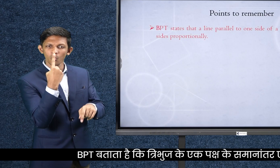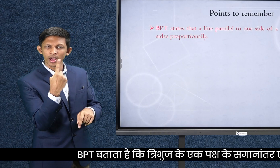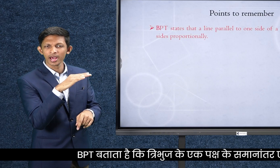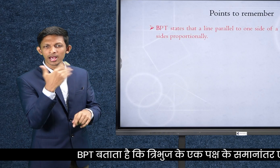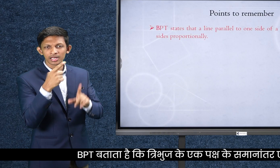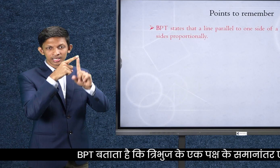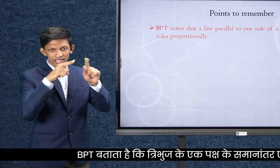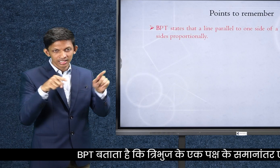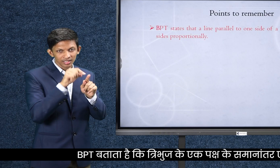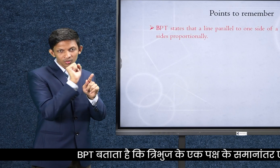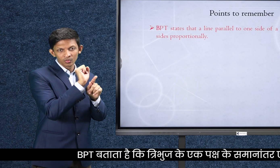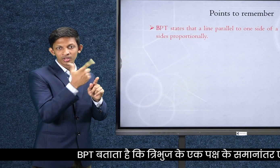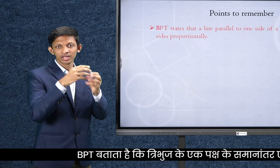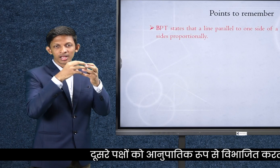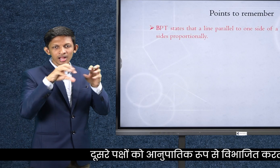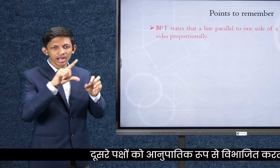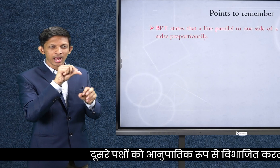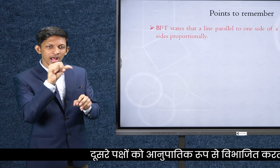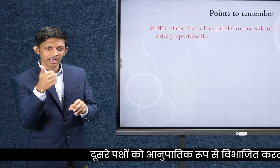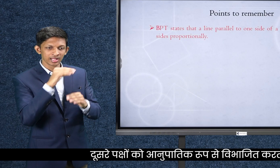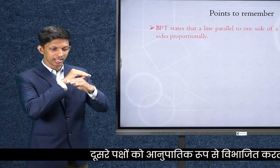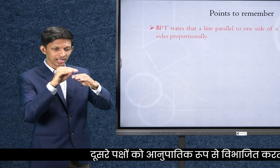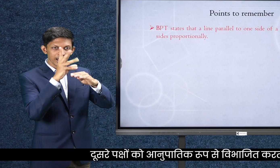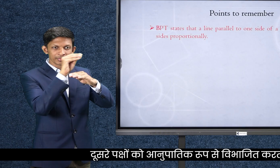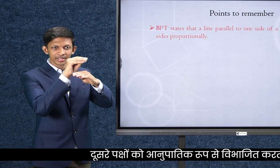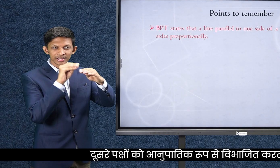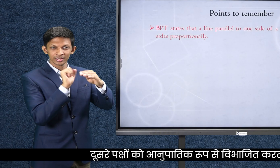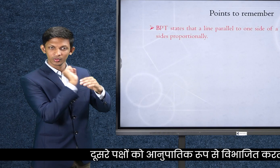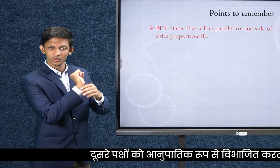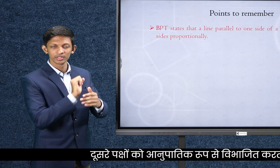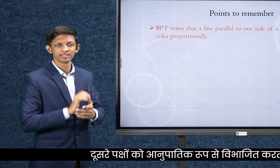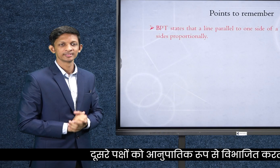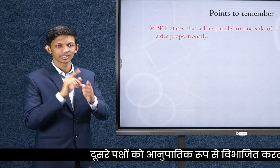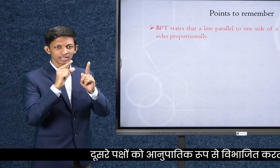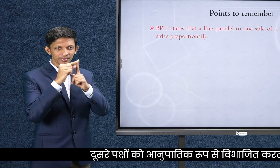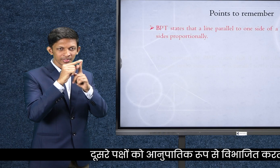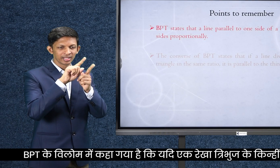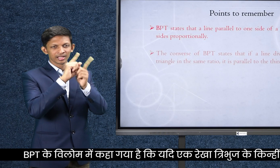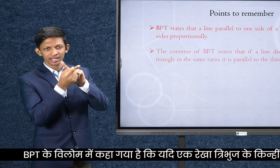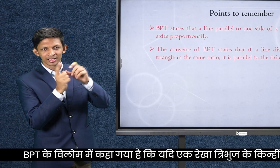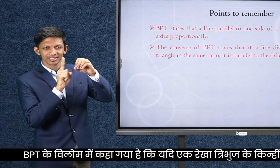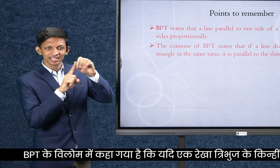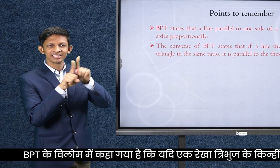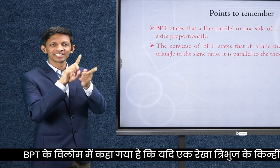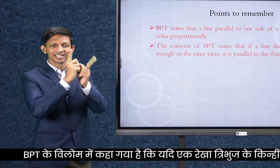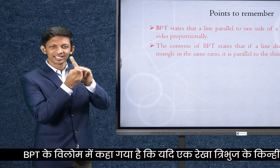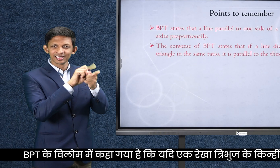के समानांतर एक रेखा दूसरे पक्ष को अनुपातिकता रूप से विभाजित करती है। बीपीटी के विलोम में